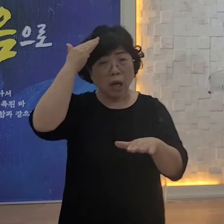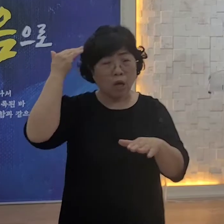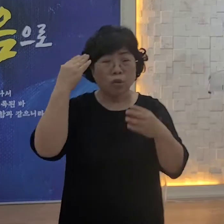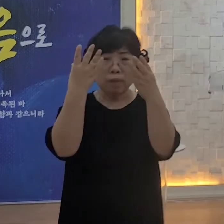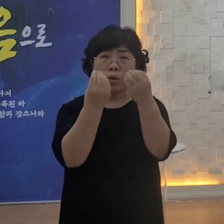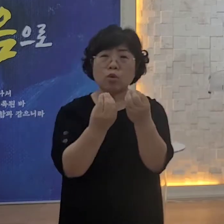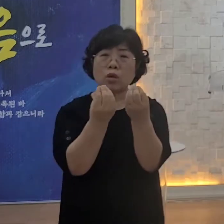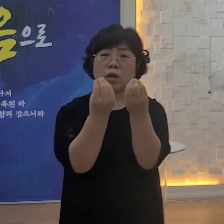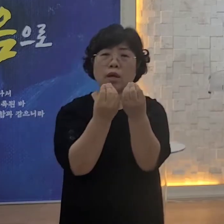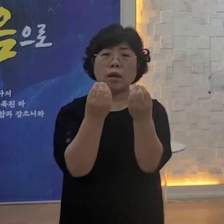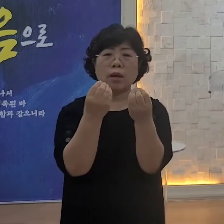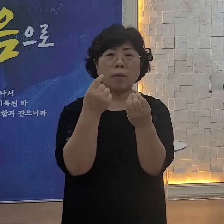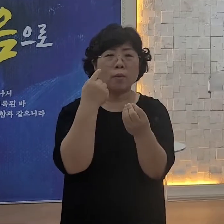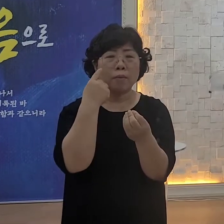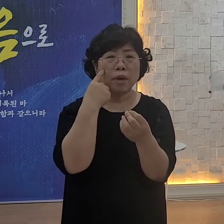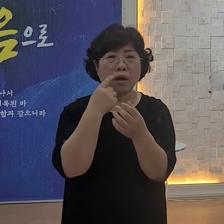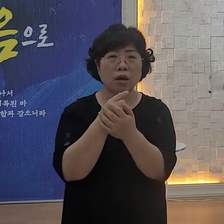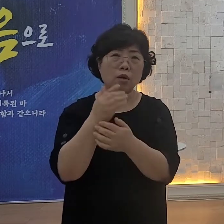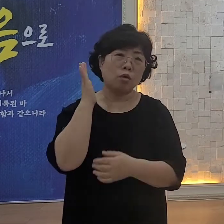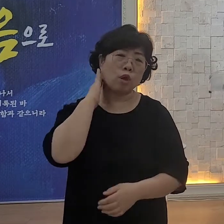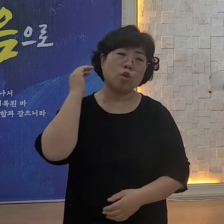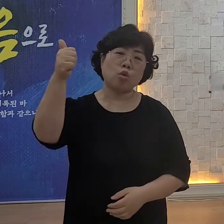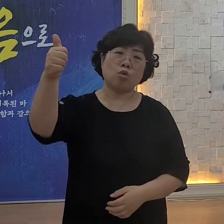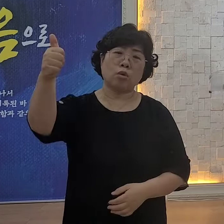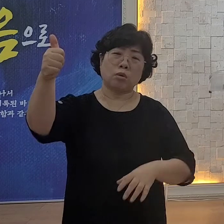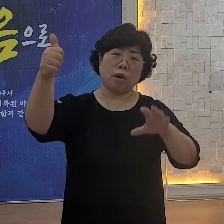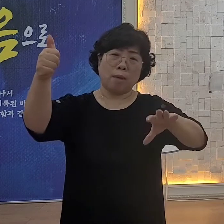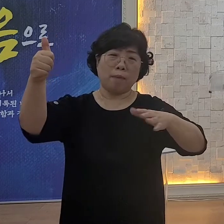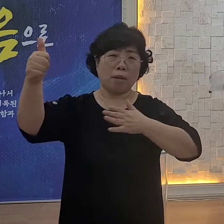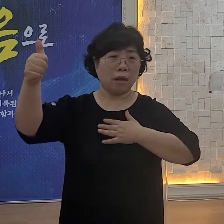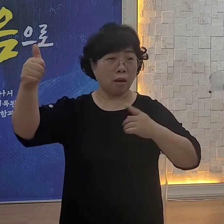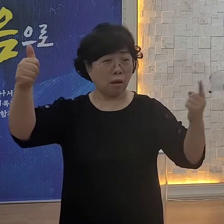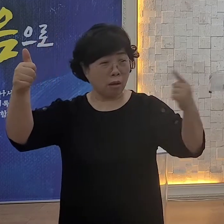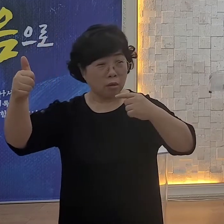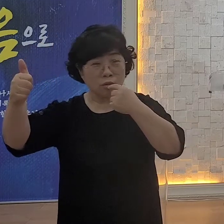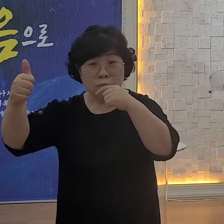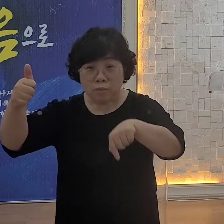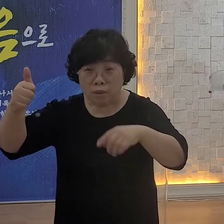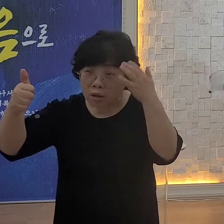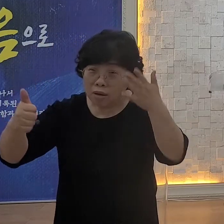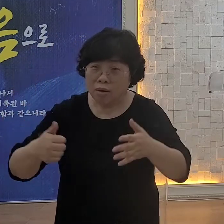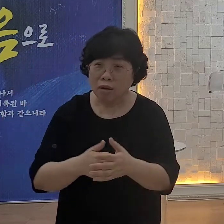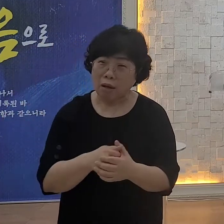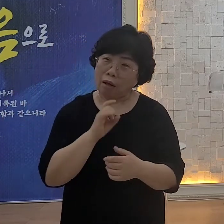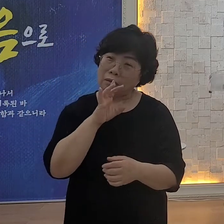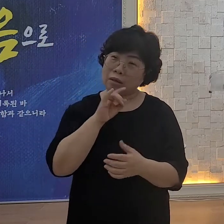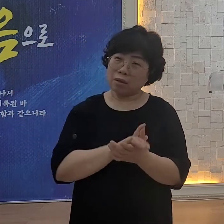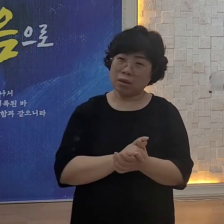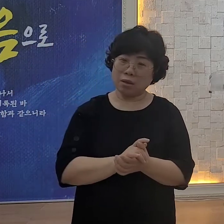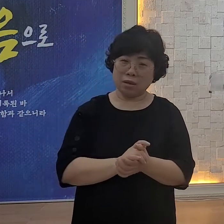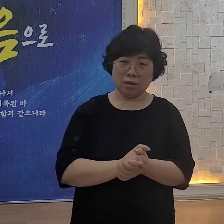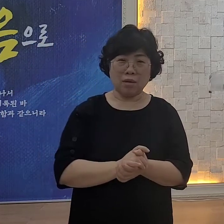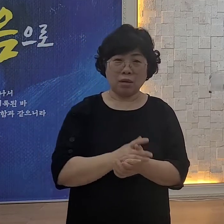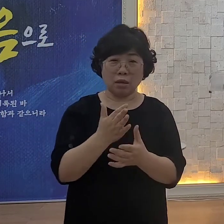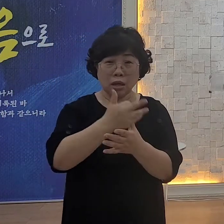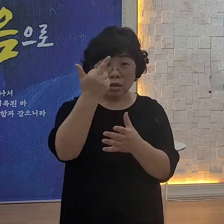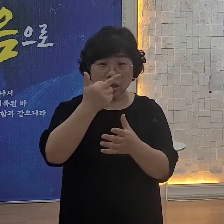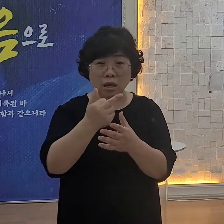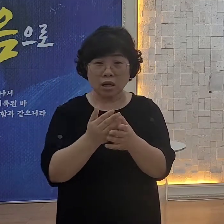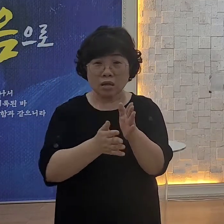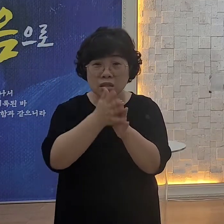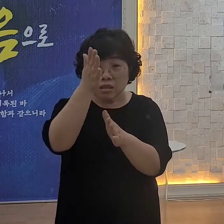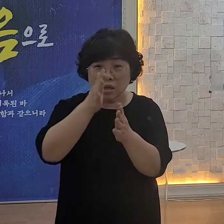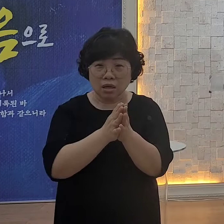우리 오늘날의 우리 국가의 최고 통치자가 대통령입니다. 우리 양산시에는 시장이죠. 여러분